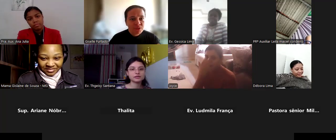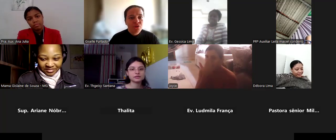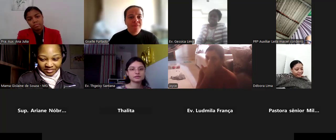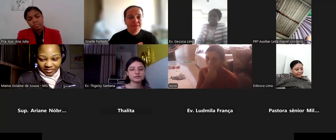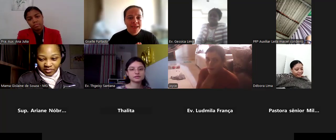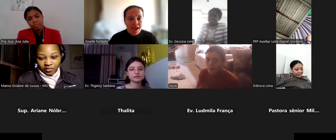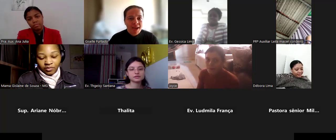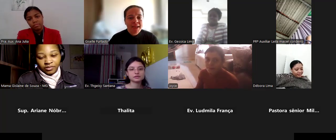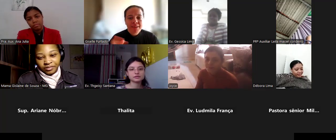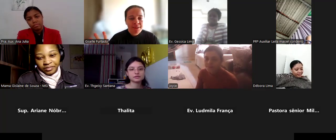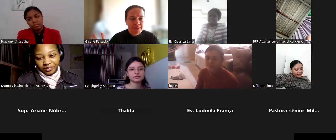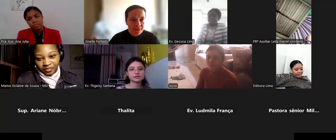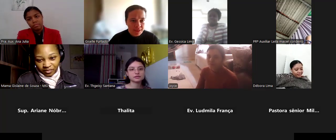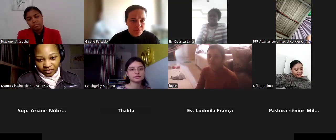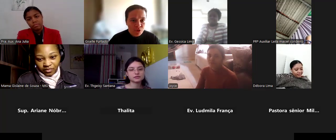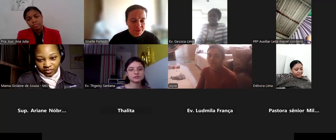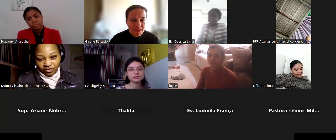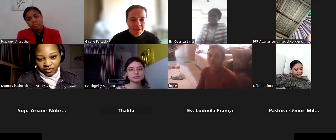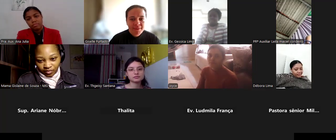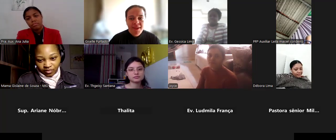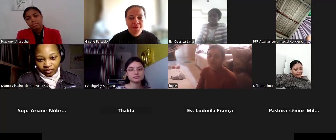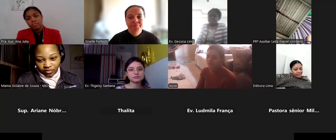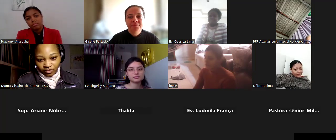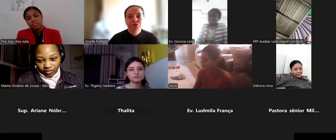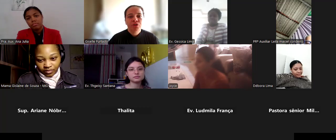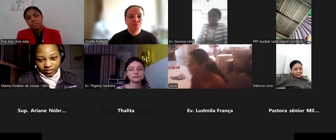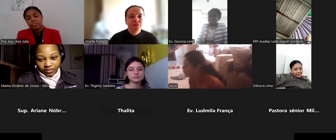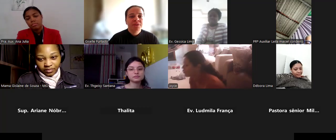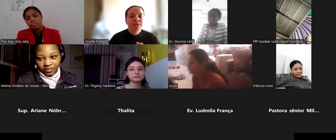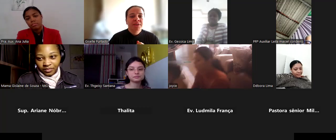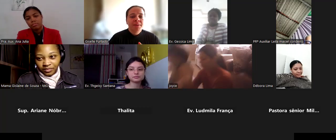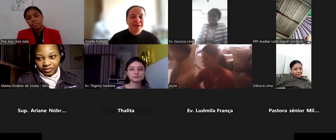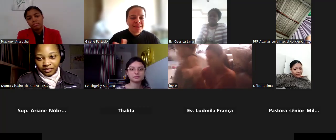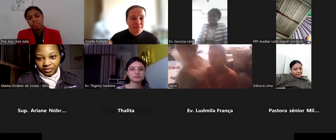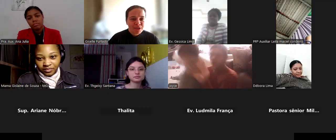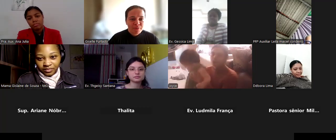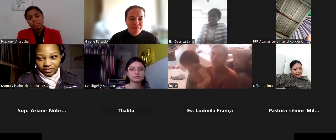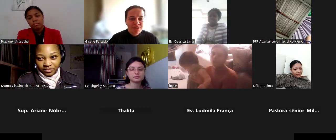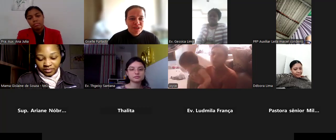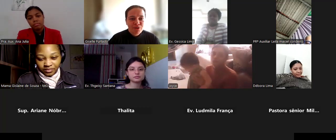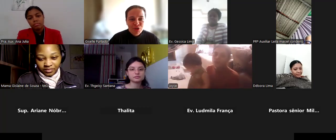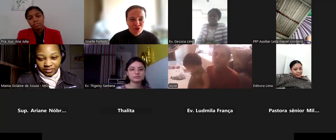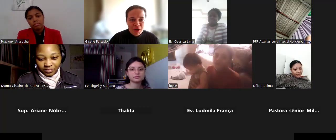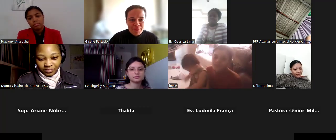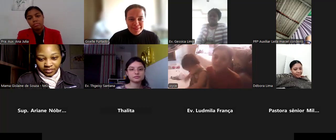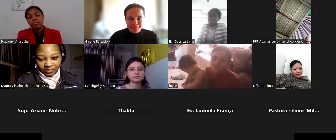só avisar e pode sair, tá? Então, nós vamos passar mais uma vez aquilo que nós já